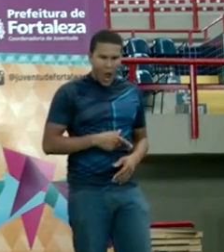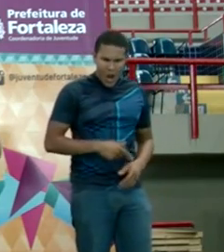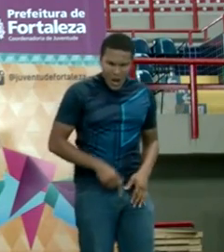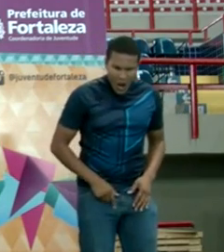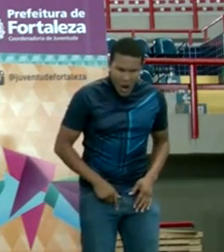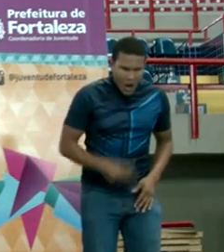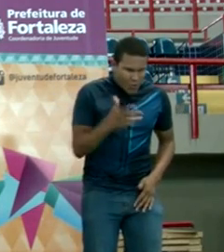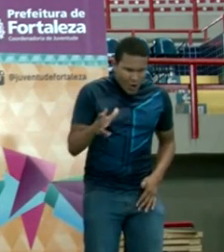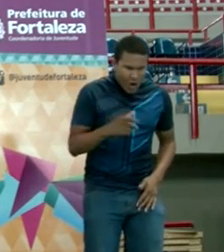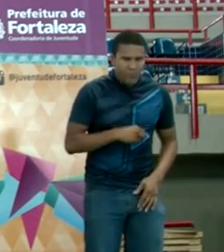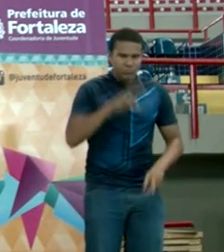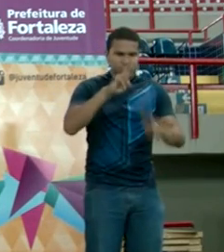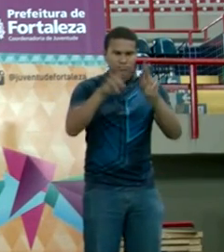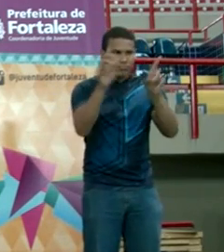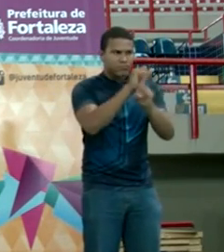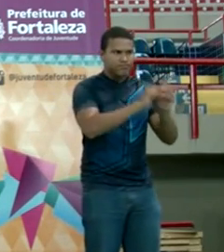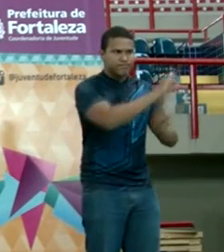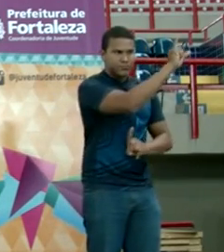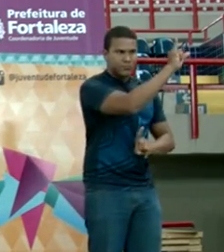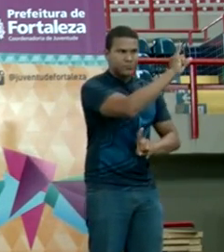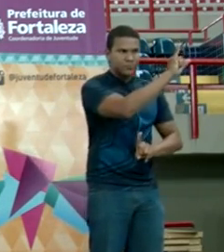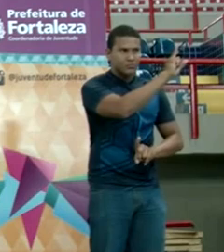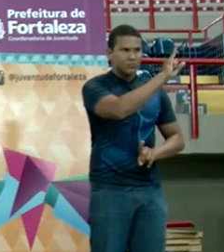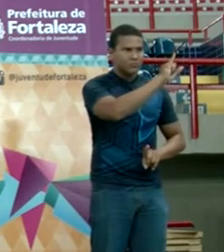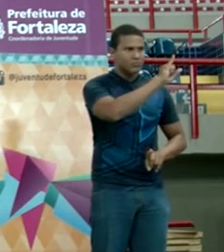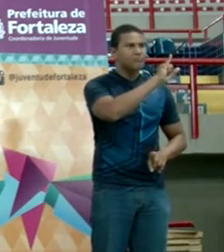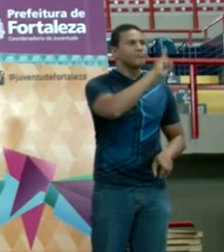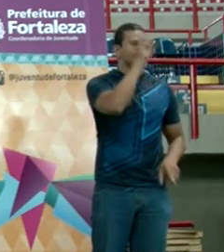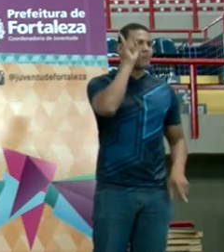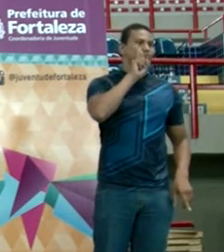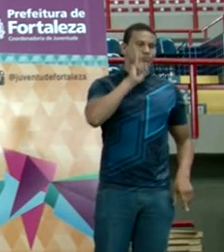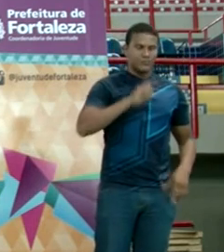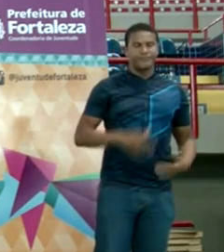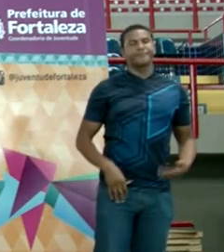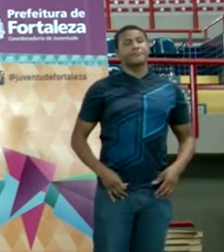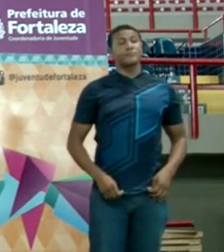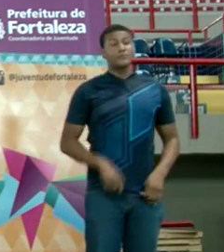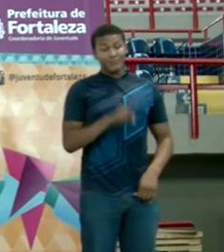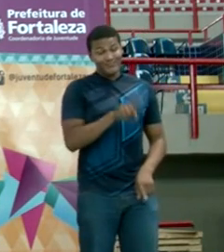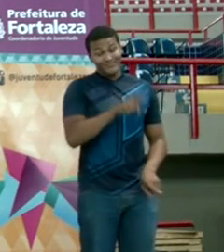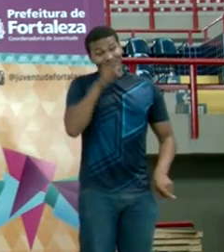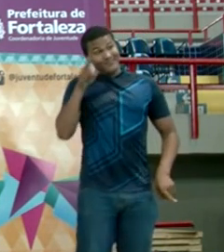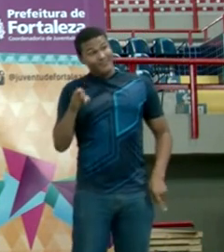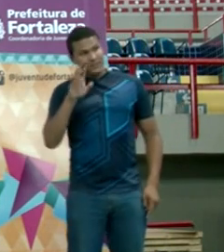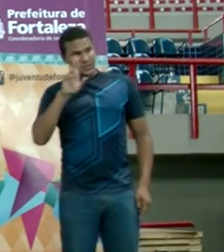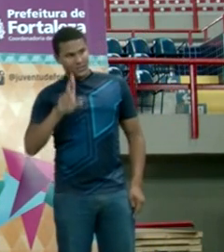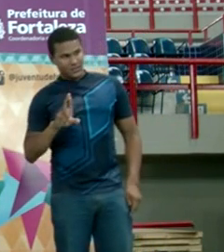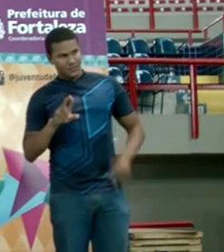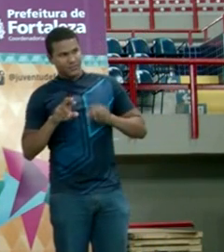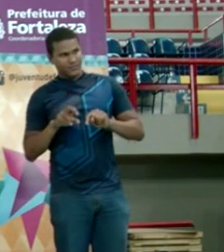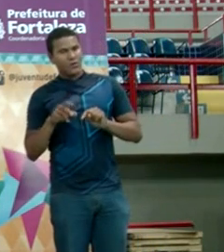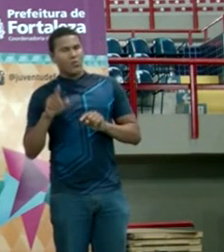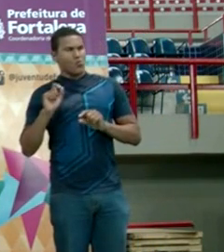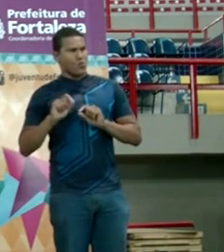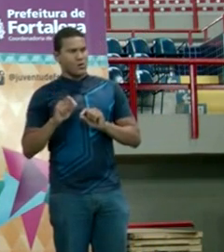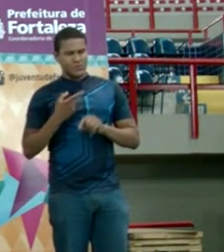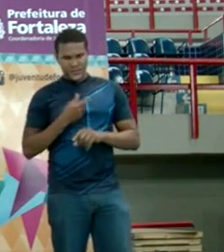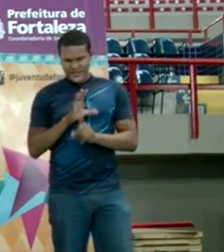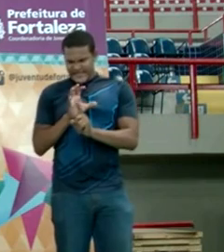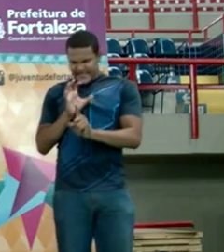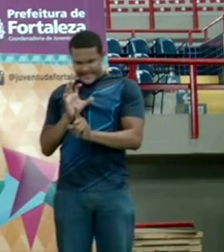tá? Do lado soviético, jovem, o Stalin fazia um processo de repressão